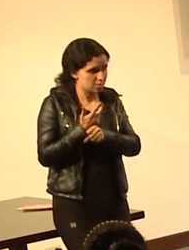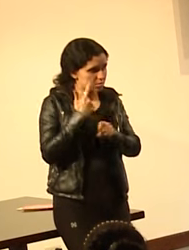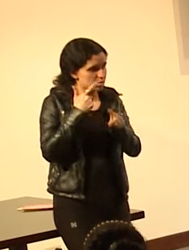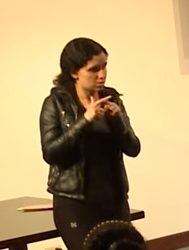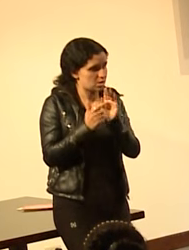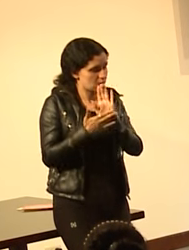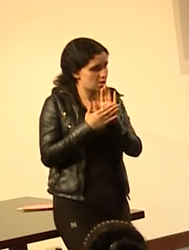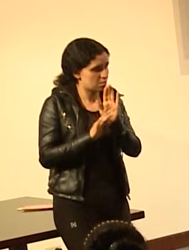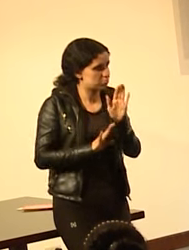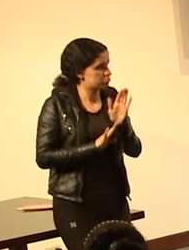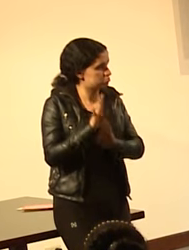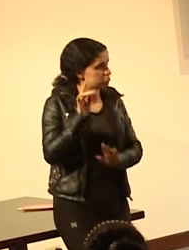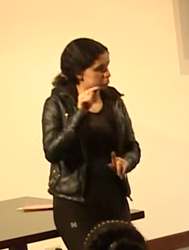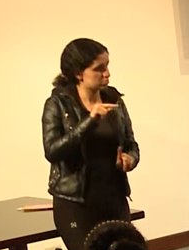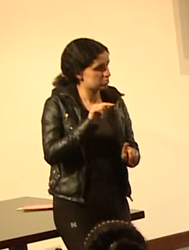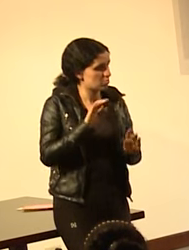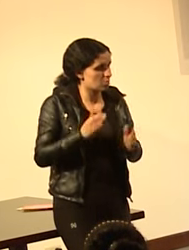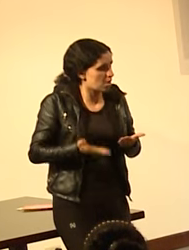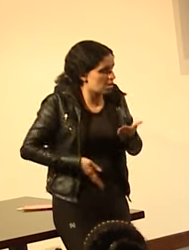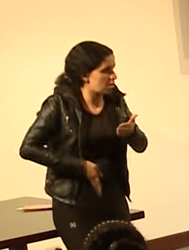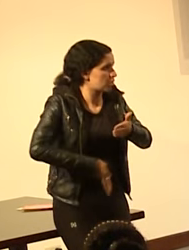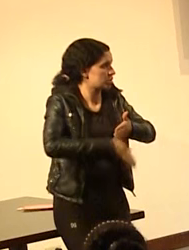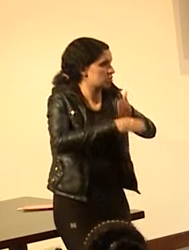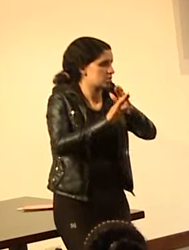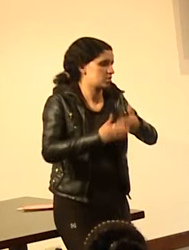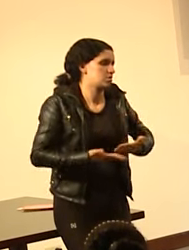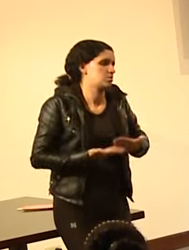éxito para que pues siga fluyendo.